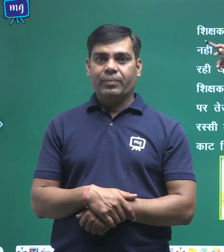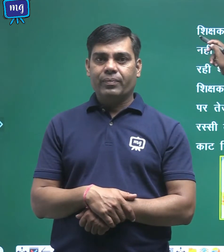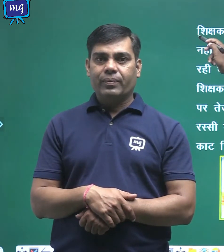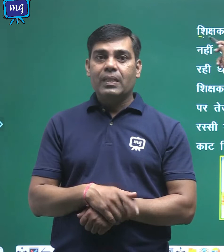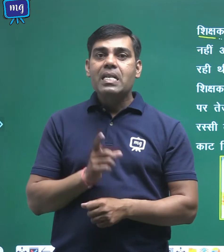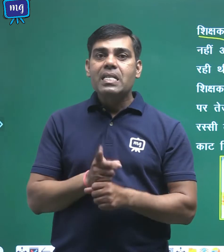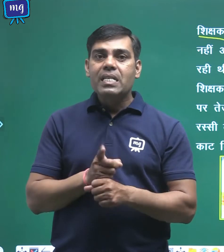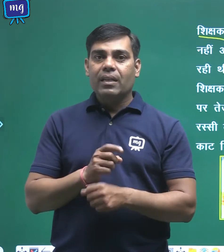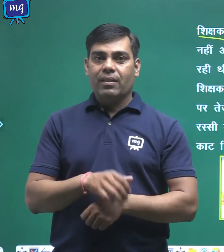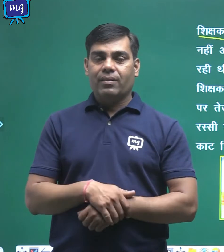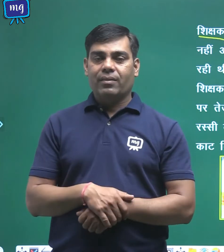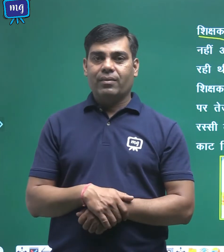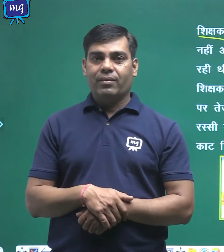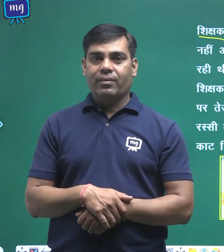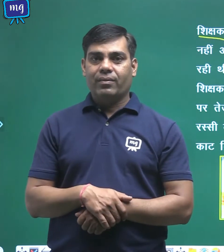शिक्षक